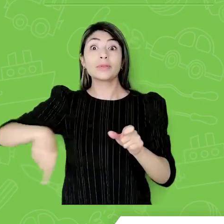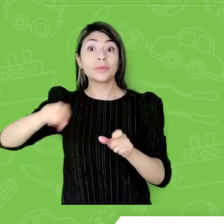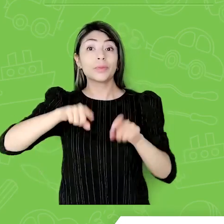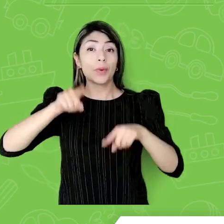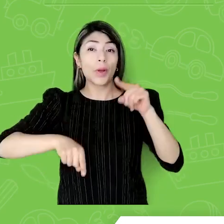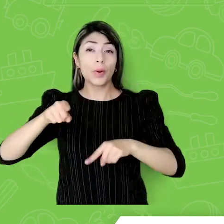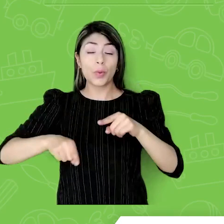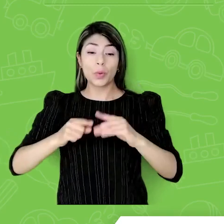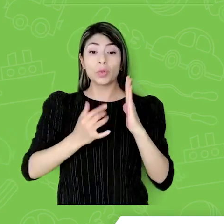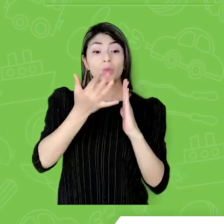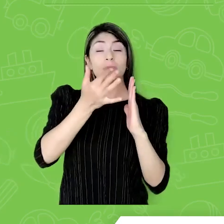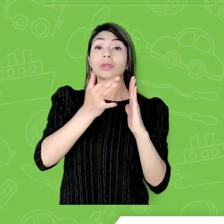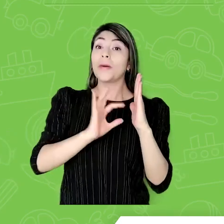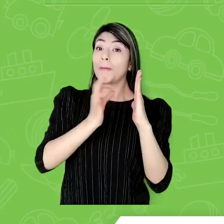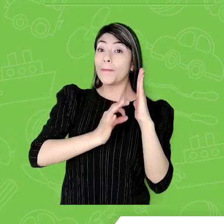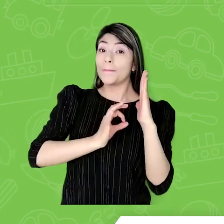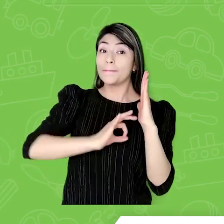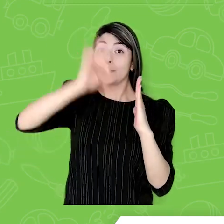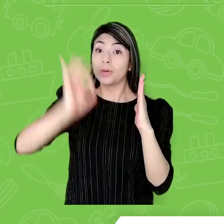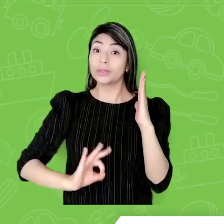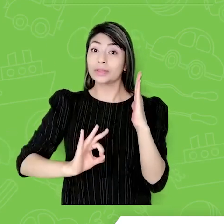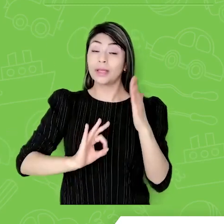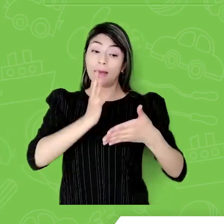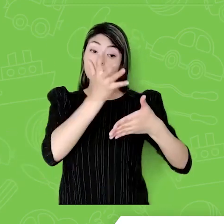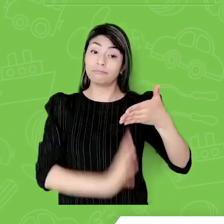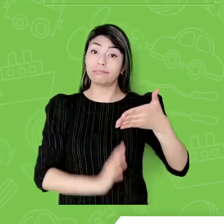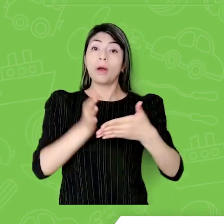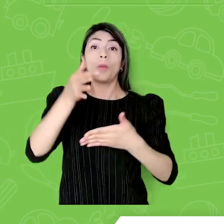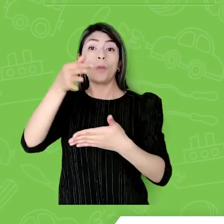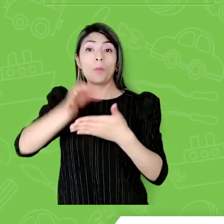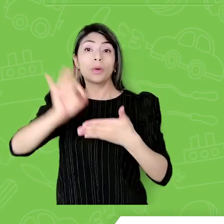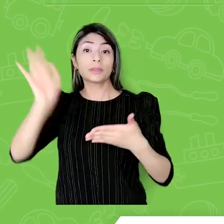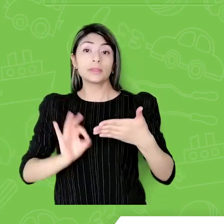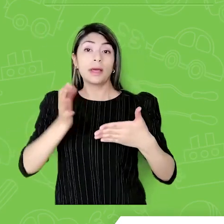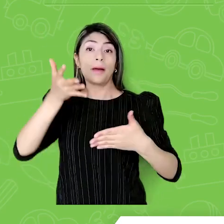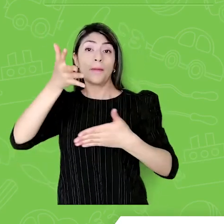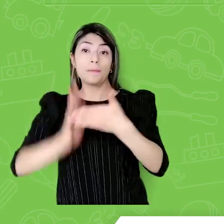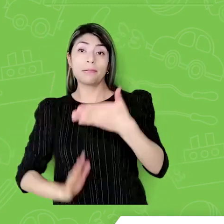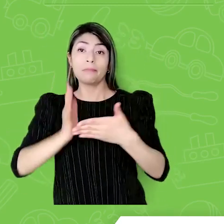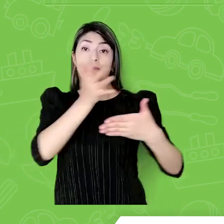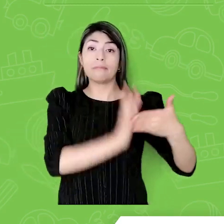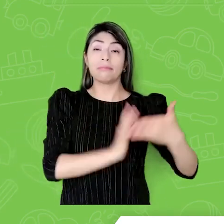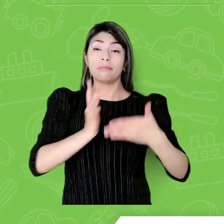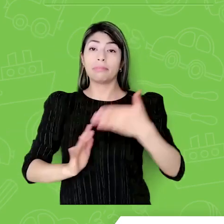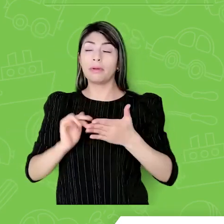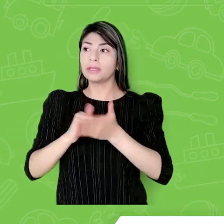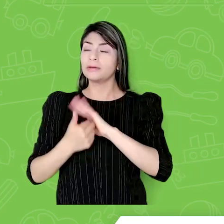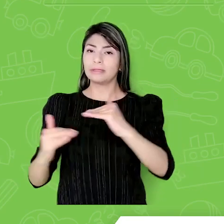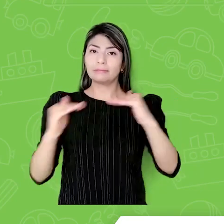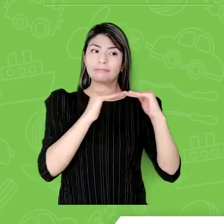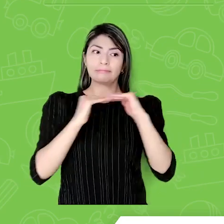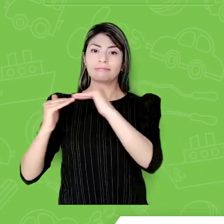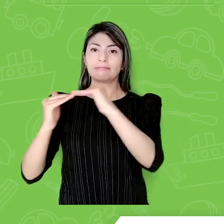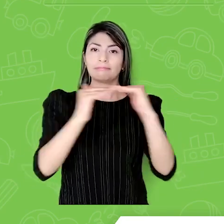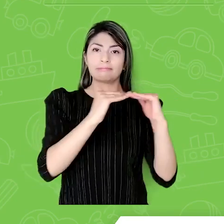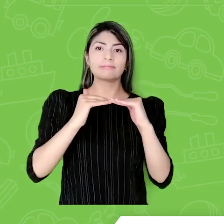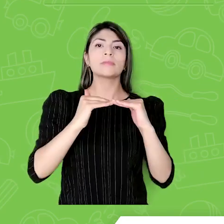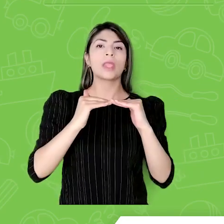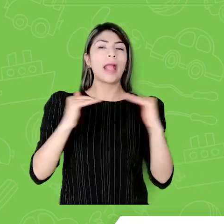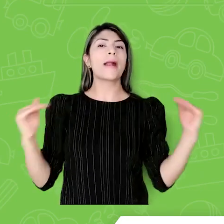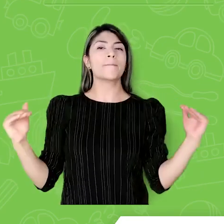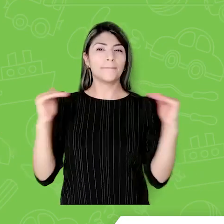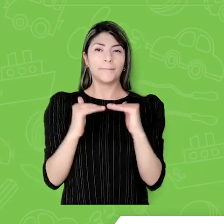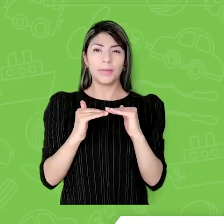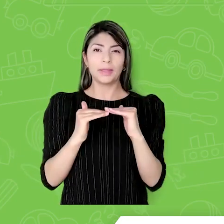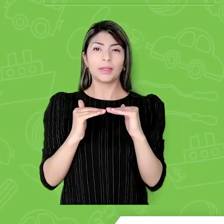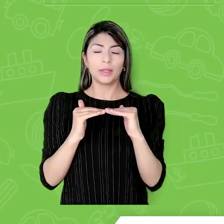aspirantes obtengan puntajes totales iguales en la conformación de la respectiva lista de elegibles, ocuparán la misma posición en